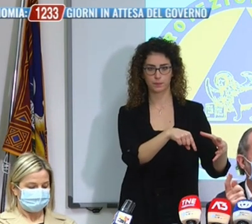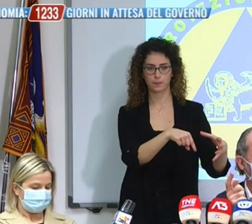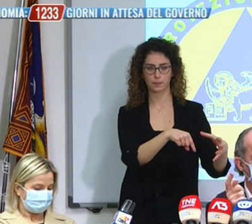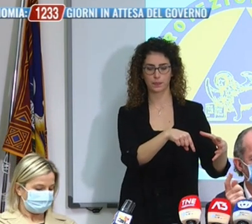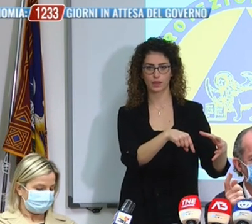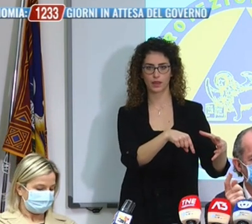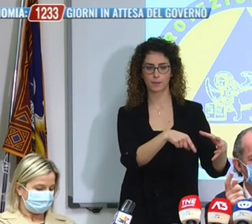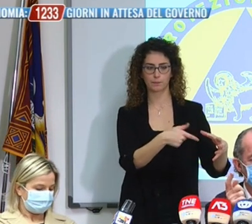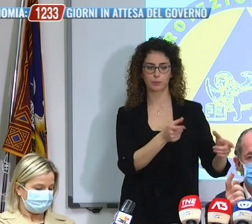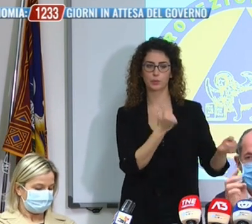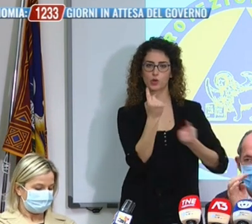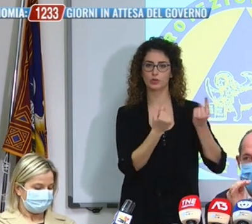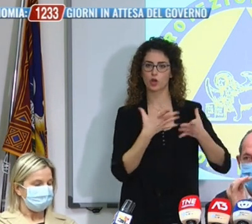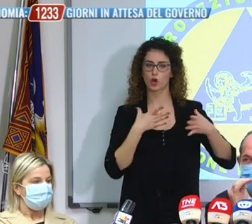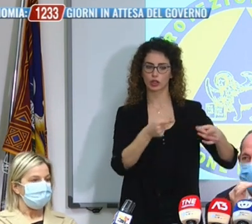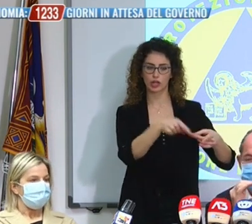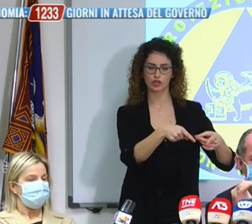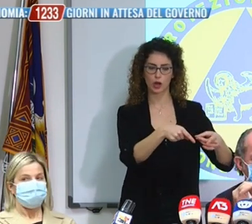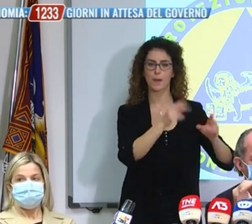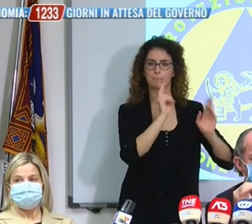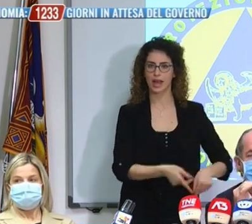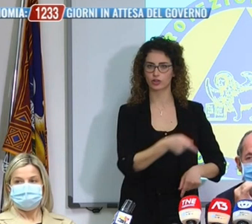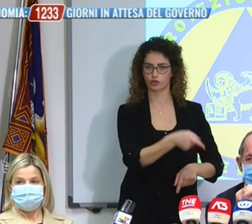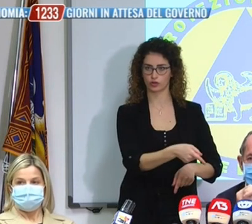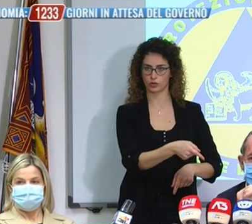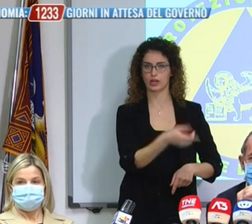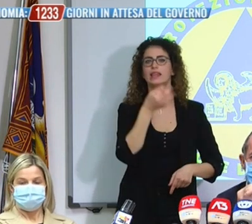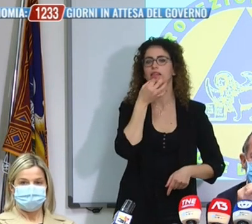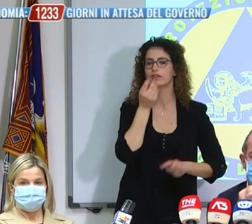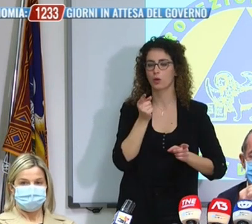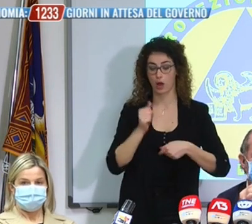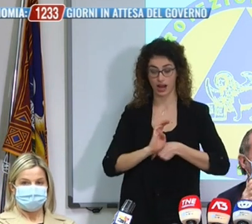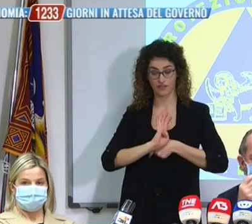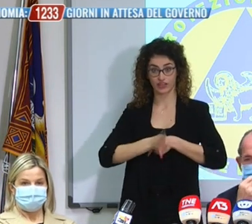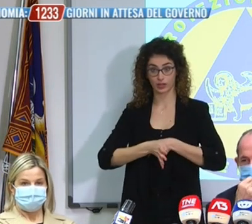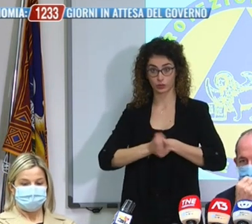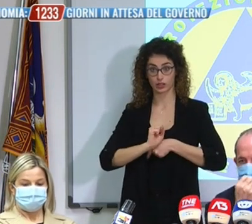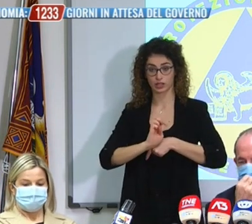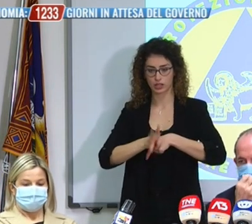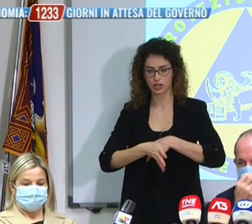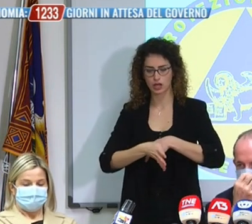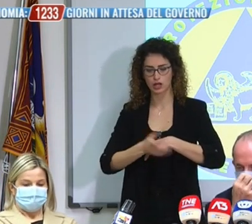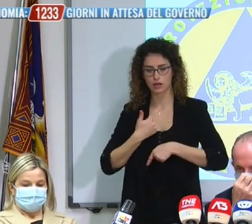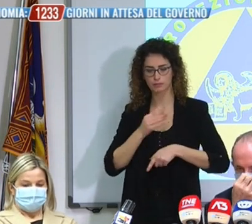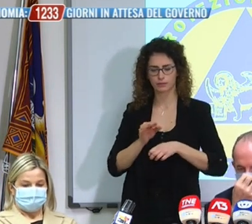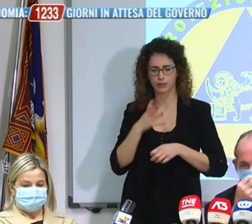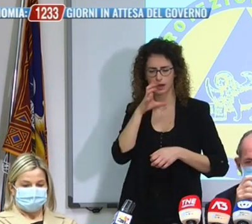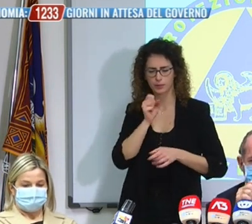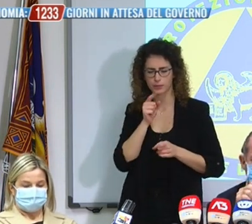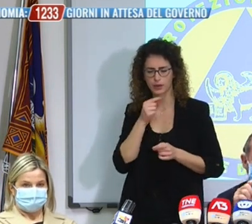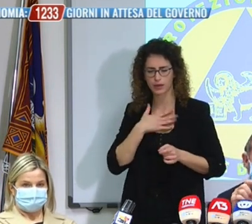due nei contagi. Cioè vuol dire che il virus ha ritardato la sua presenza. Ma del resto, guardate, è un